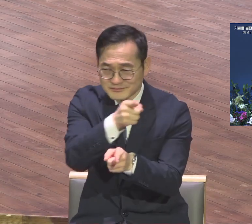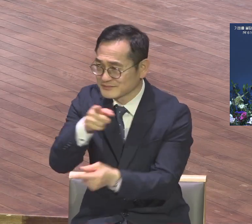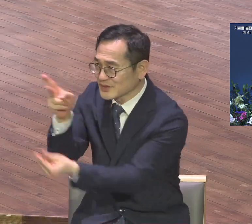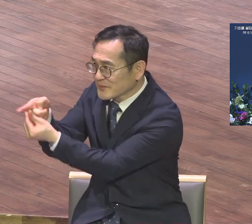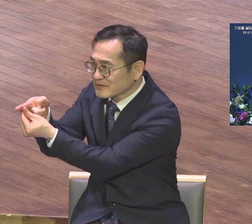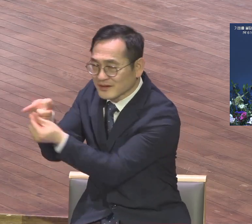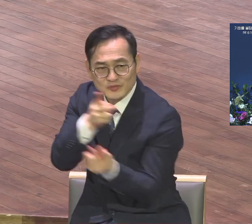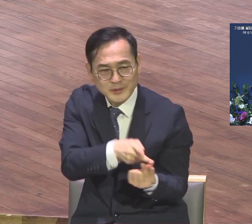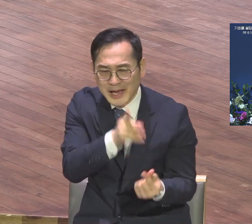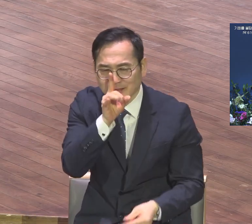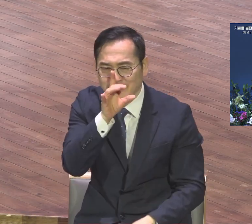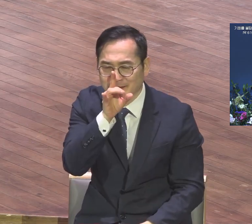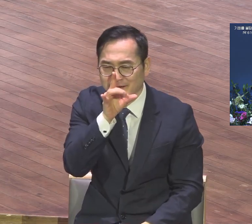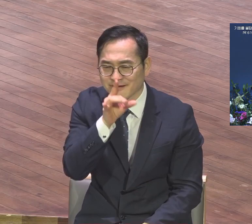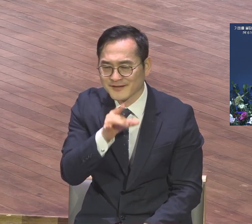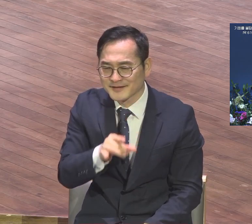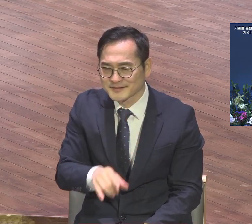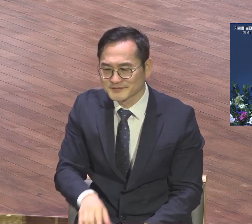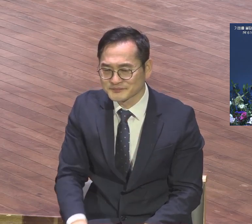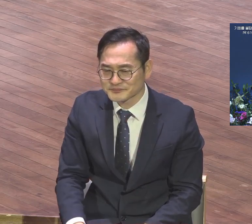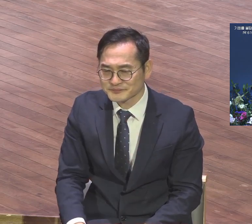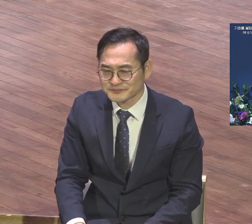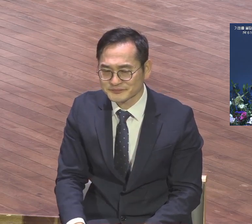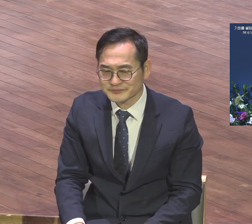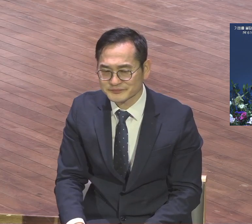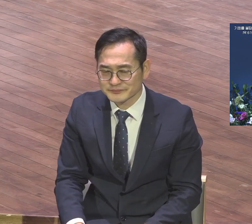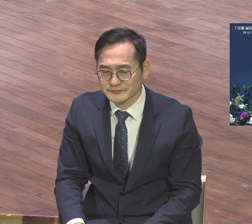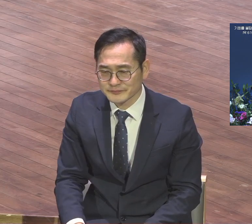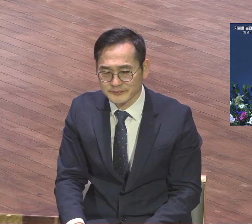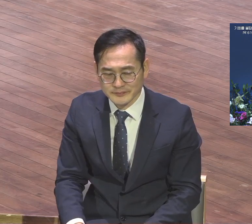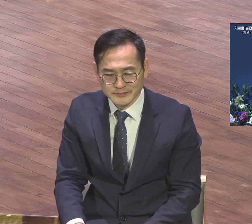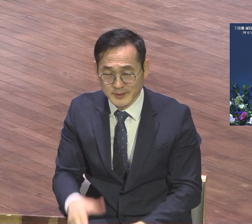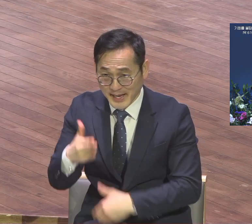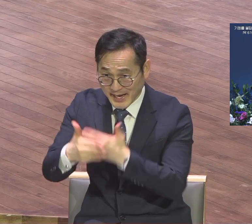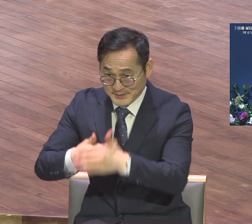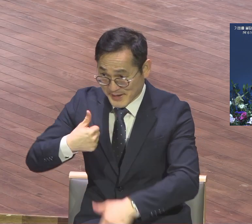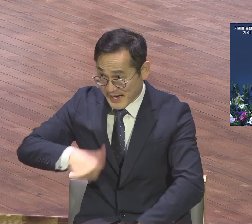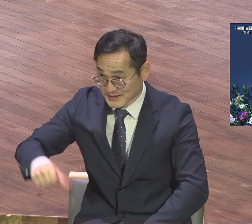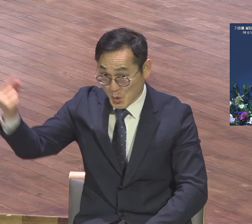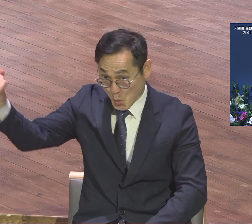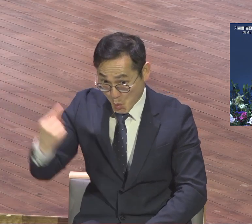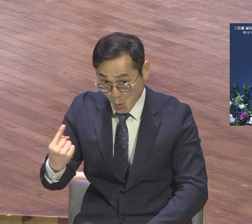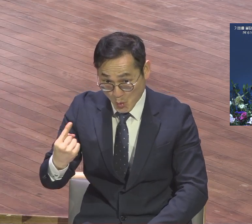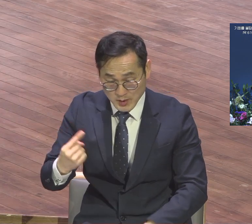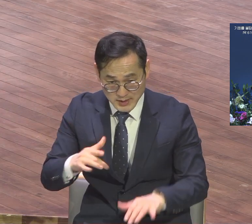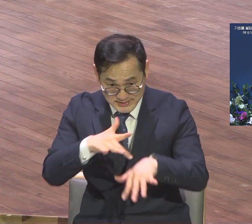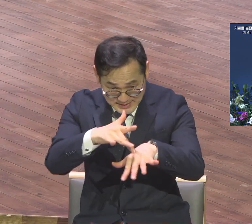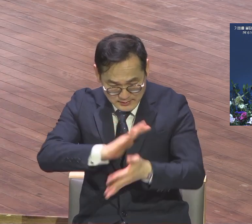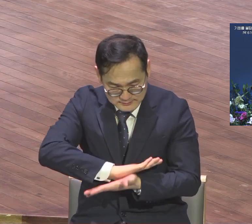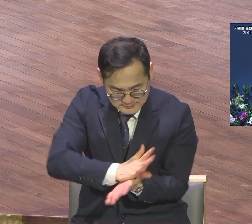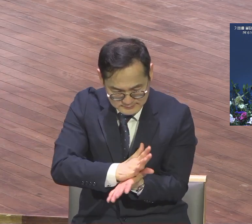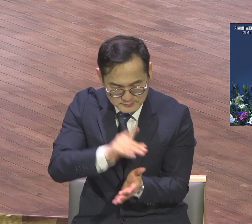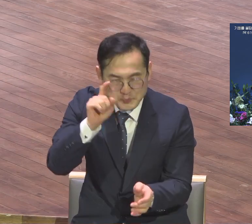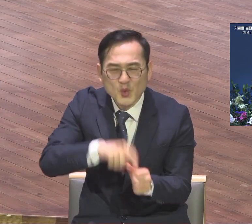마귀. 자, 요한일서 3장 8절에 하나님의 아들이 오신 것은 마귀를 멸하러